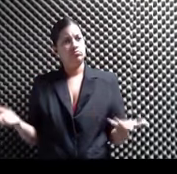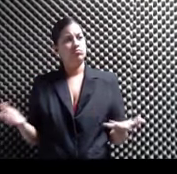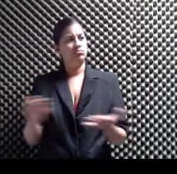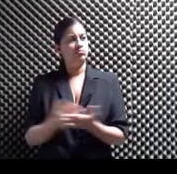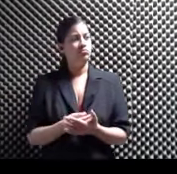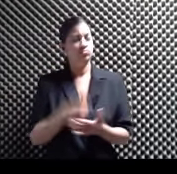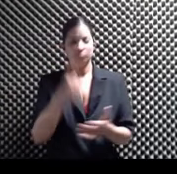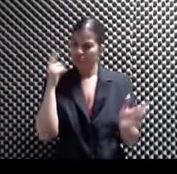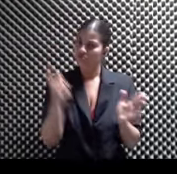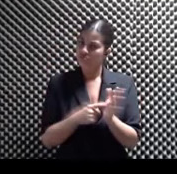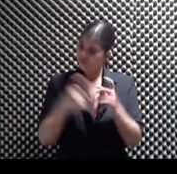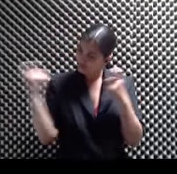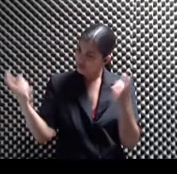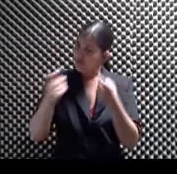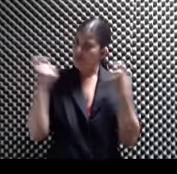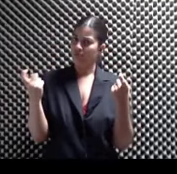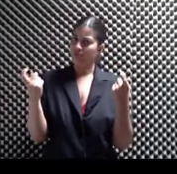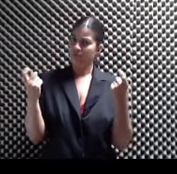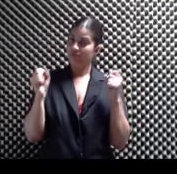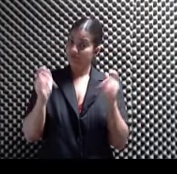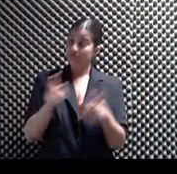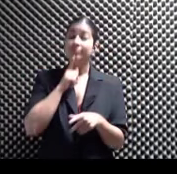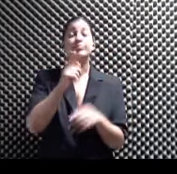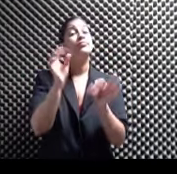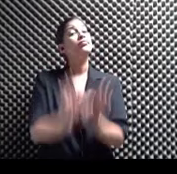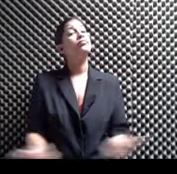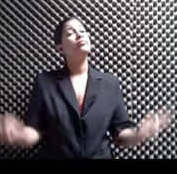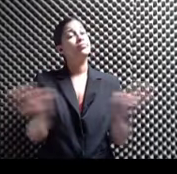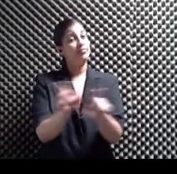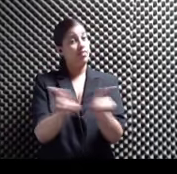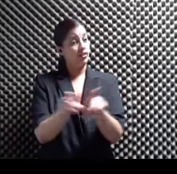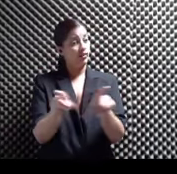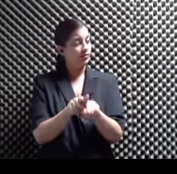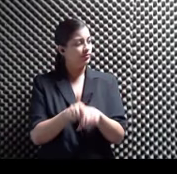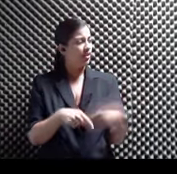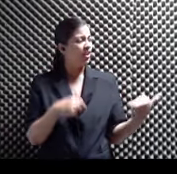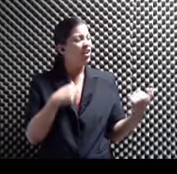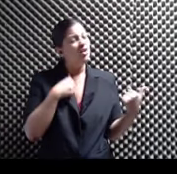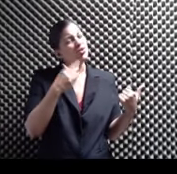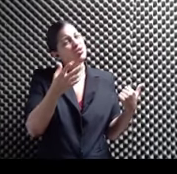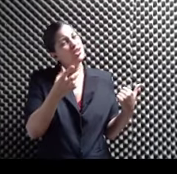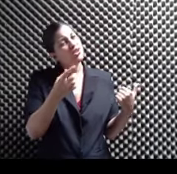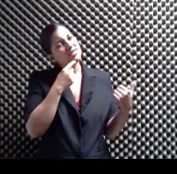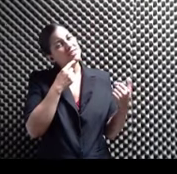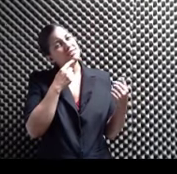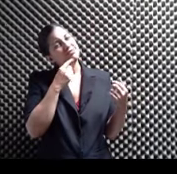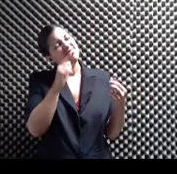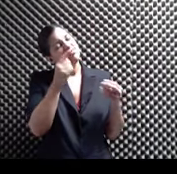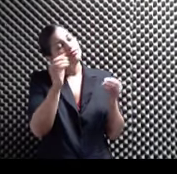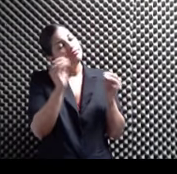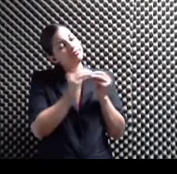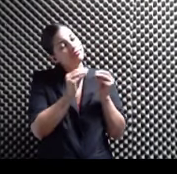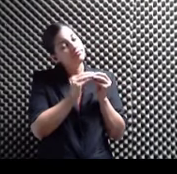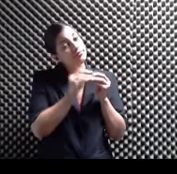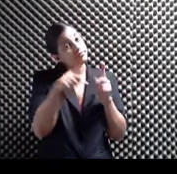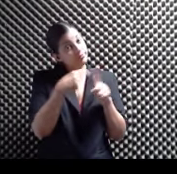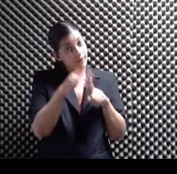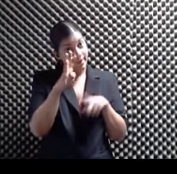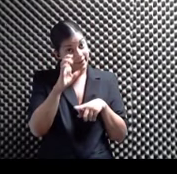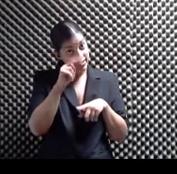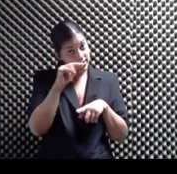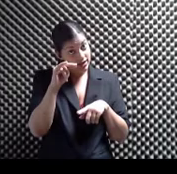que celebrarlos, exacto. Eso es bien importante también. Yo quisiera decir una cosa sobre Benny, y